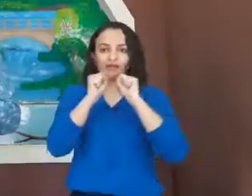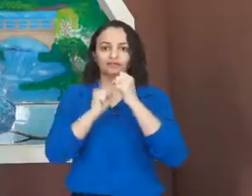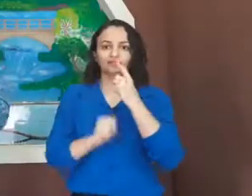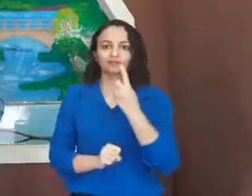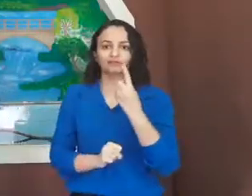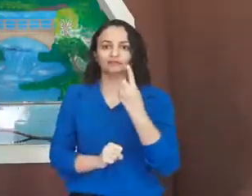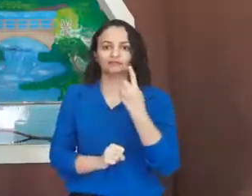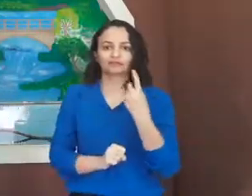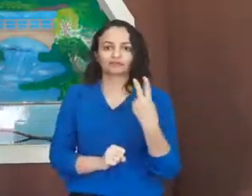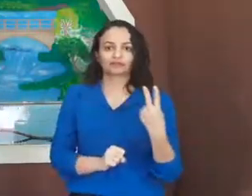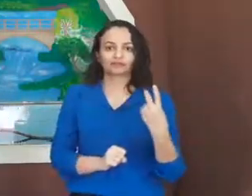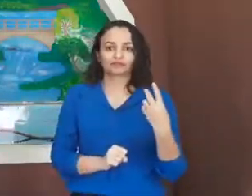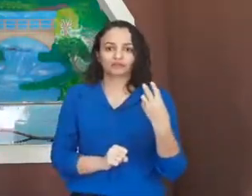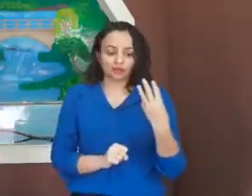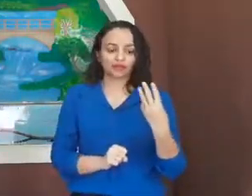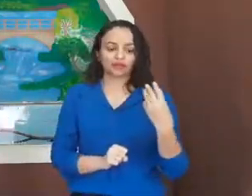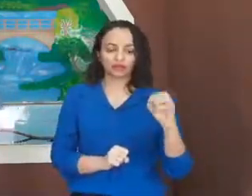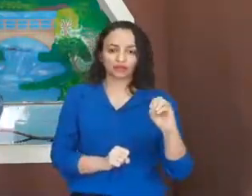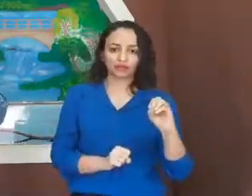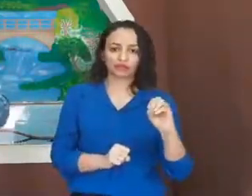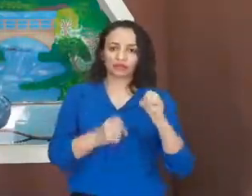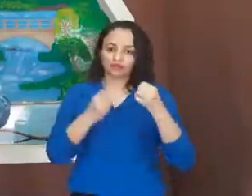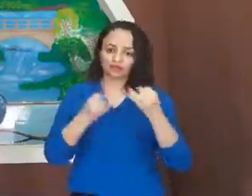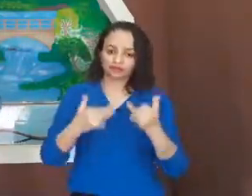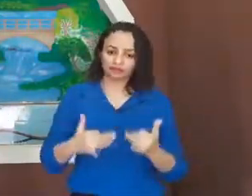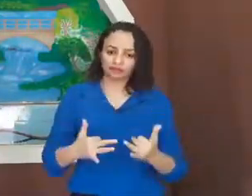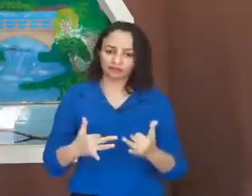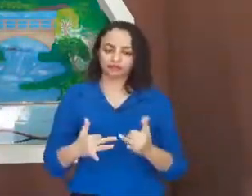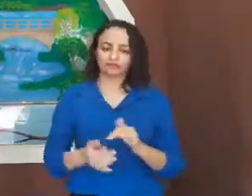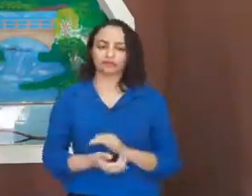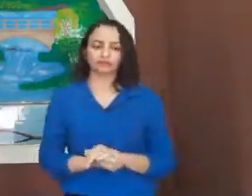6 diz: aguardo